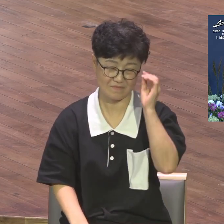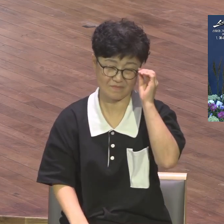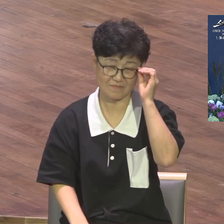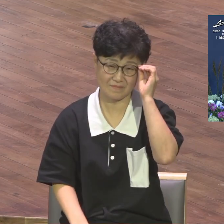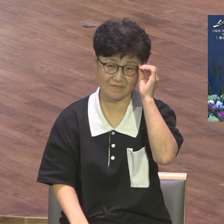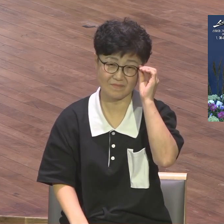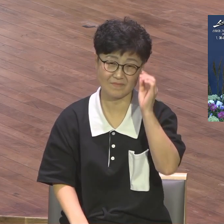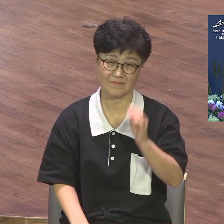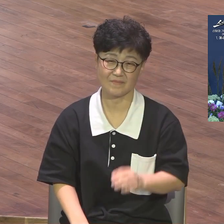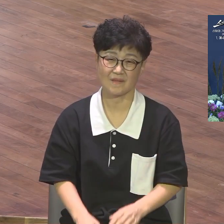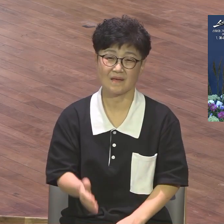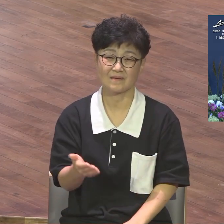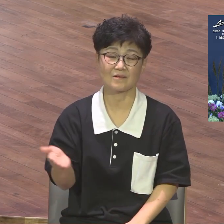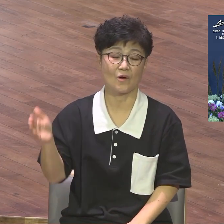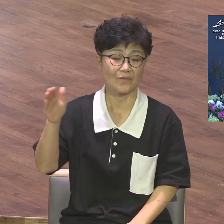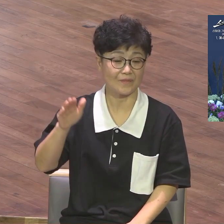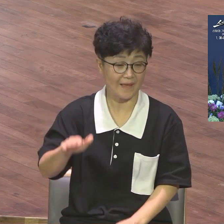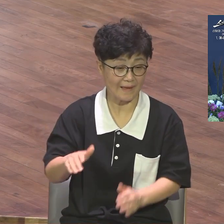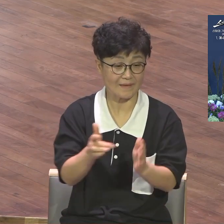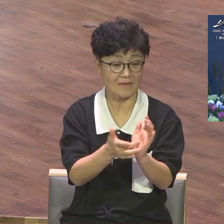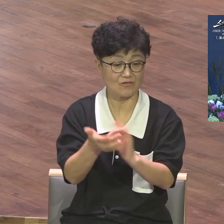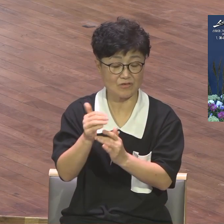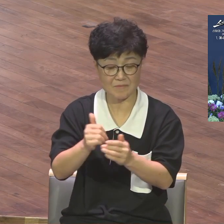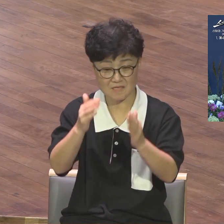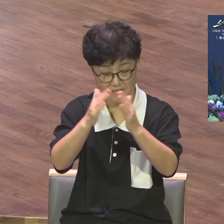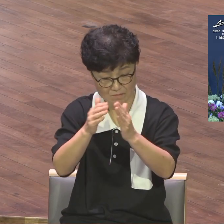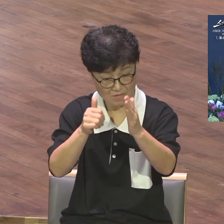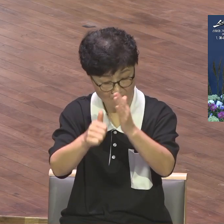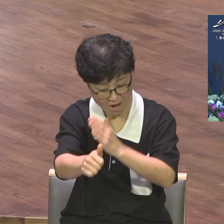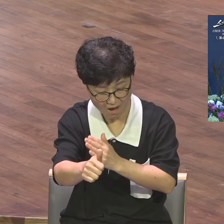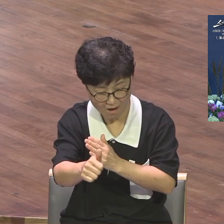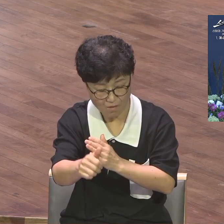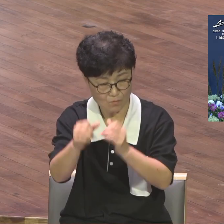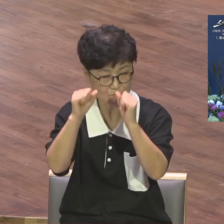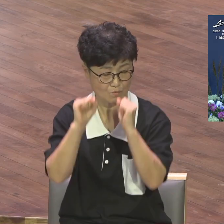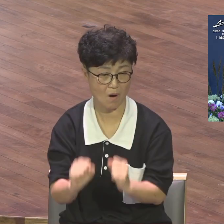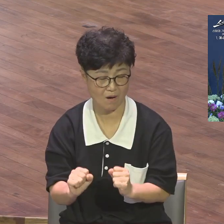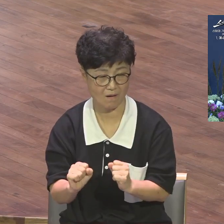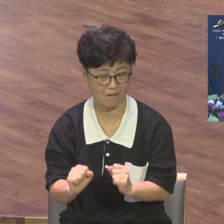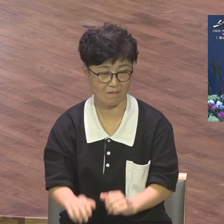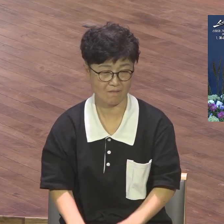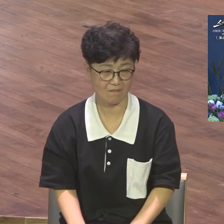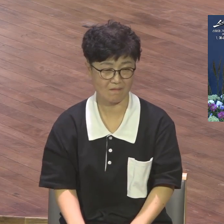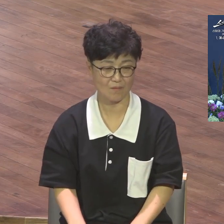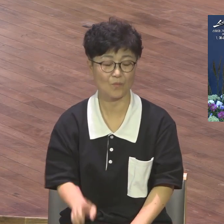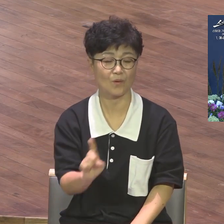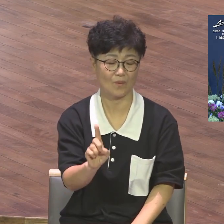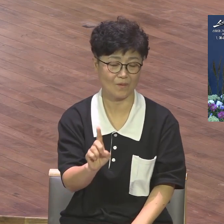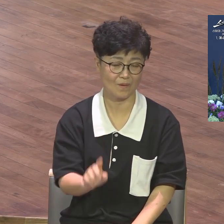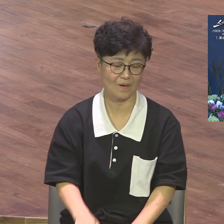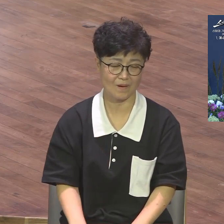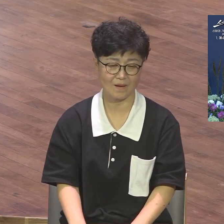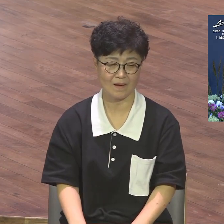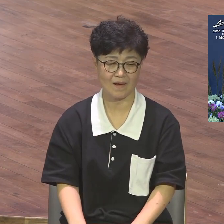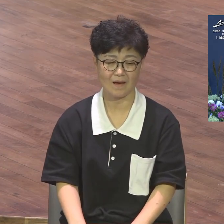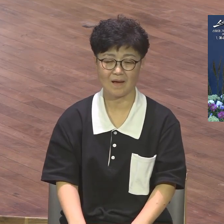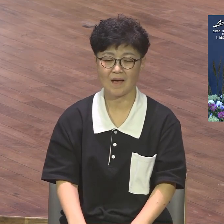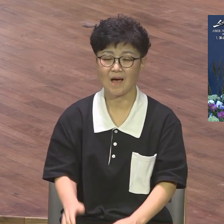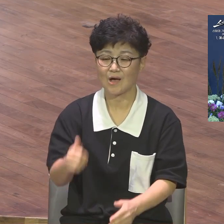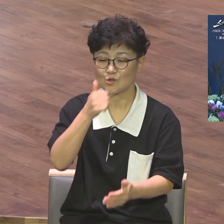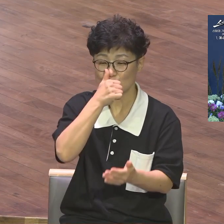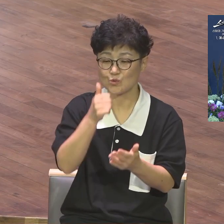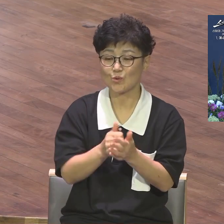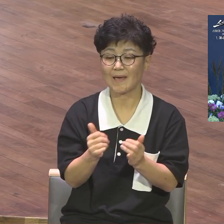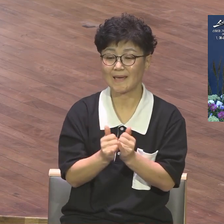그럼에도 불구하고 예수님이 그 집에 들어가 유하여 하겠다. 정말 죄인된 우리 심령 속에 예수님이 우리 안에 들어와서